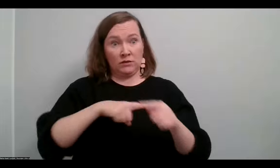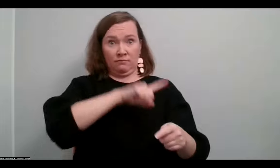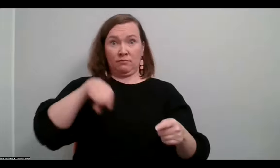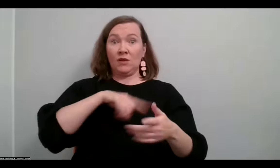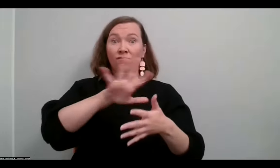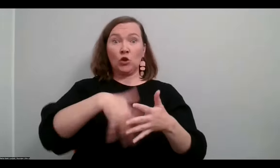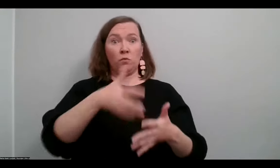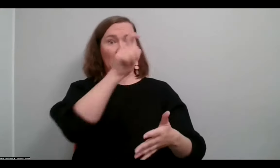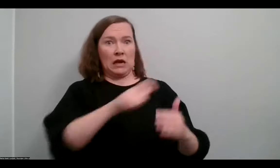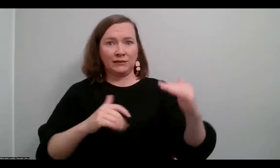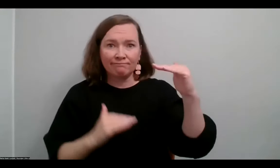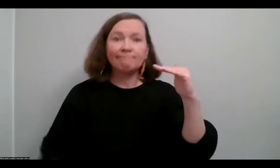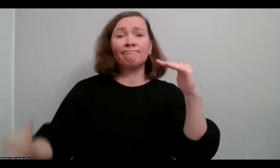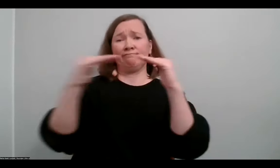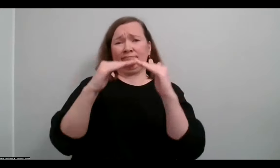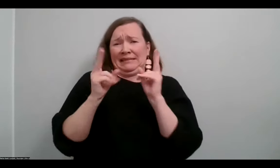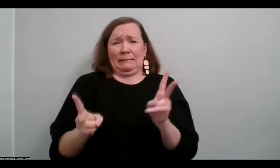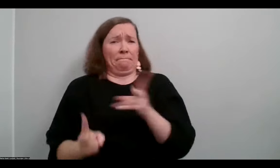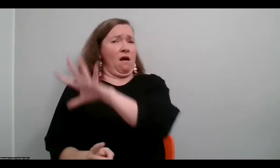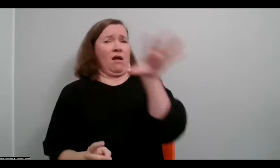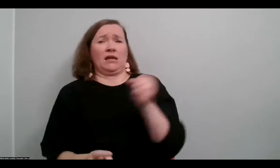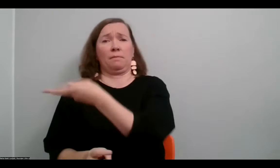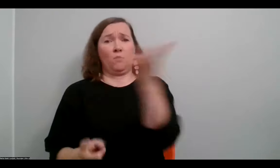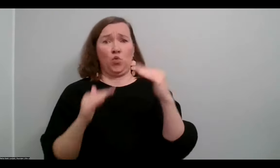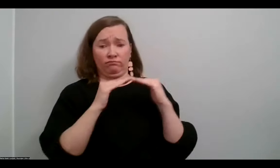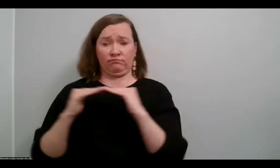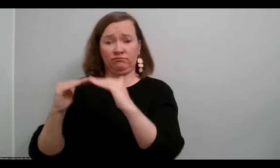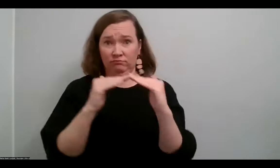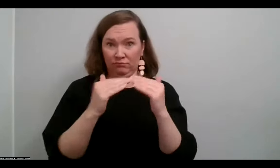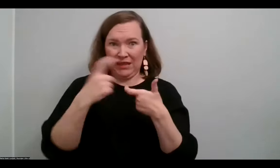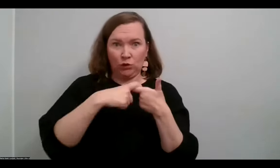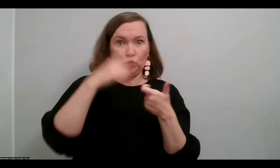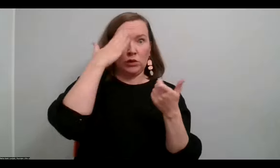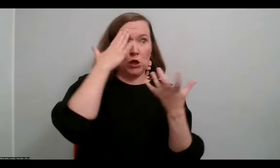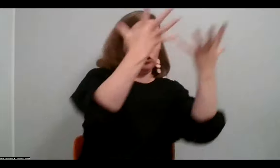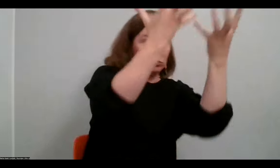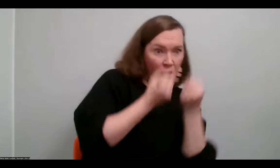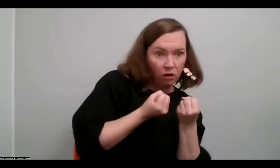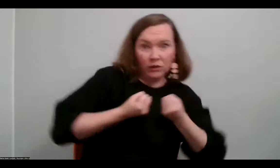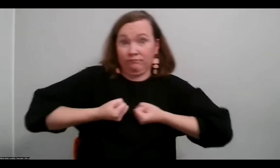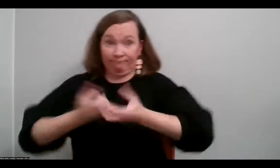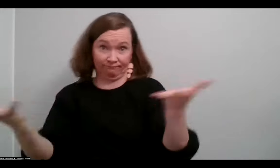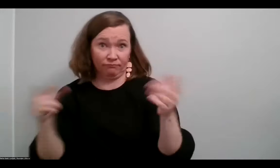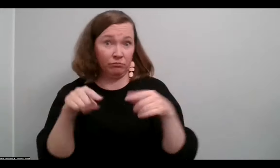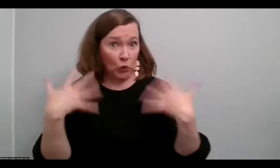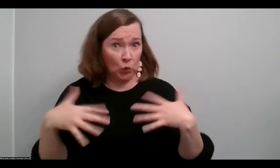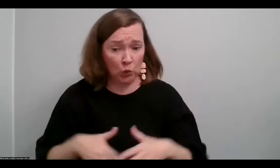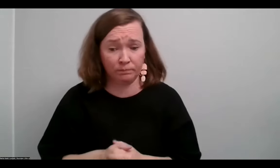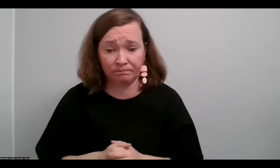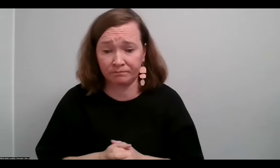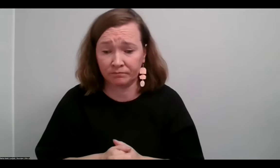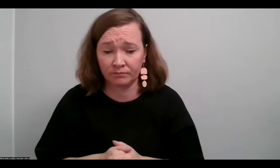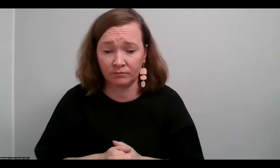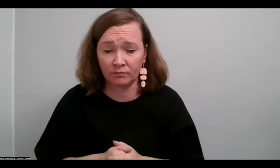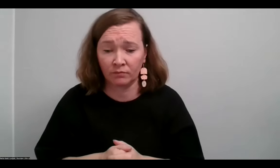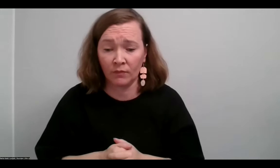Eli on paljon asioita, jotka eivät vielä ole meille tasa-arvoisesti saavutettavissa. Joudumme vielä tekemään paljon